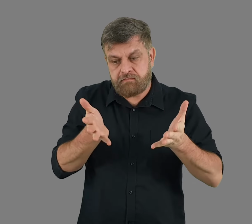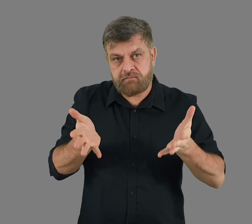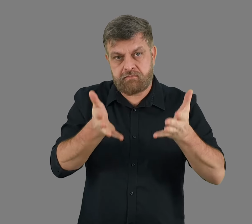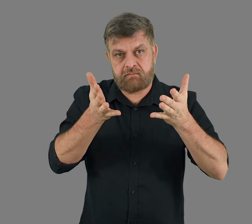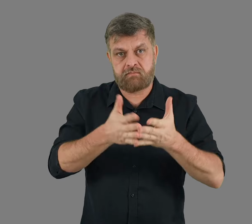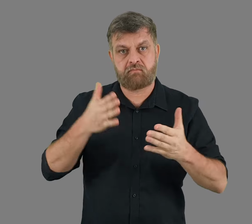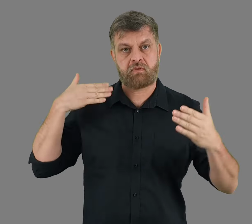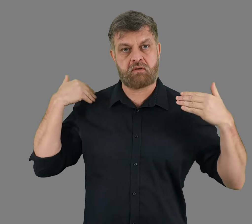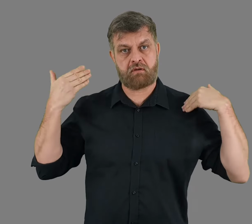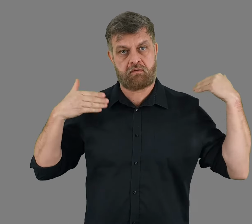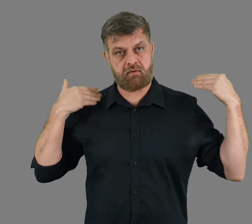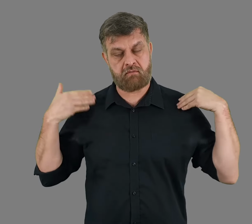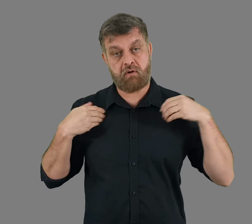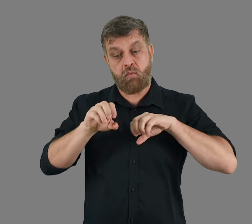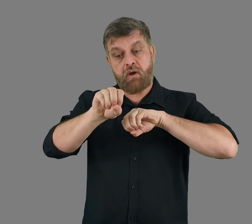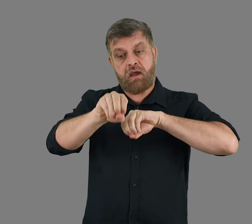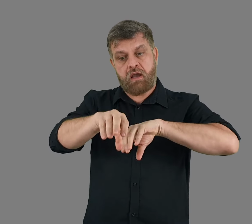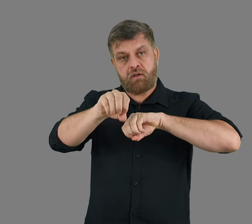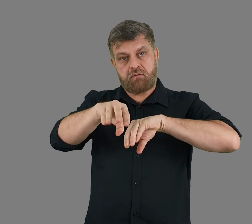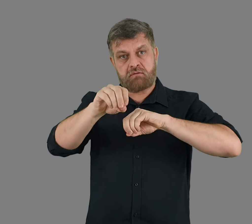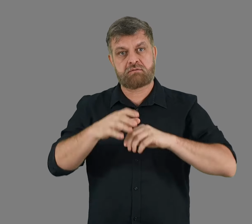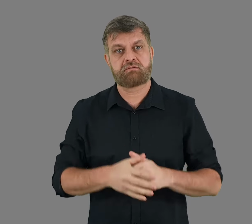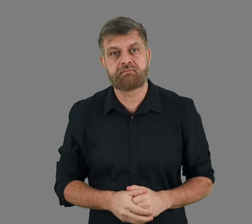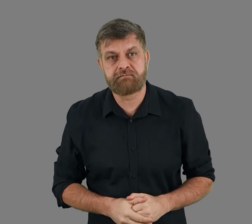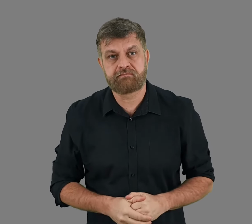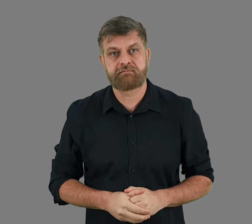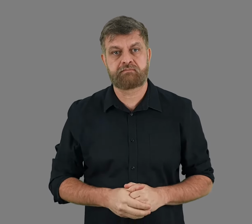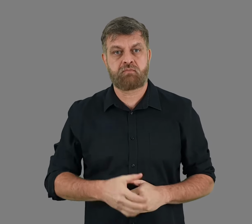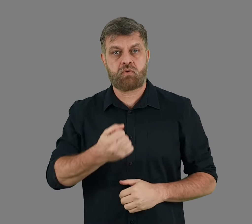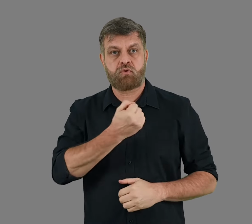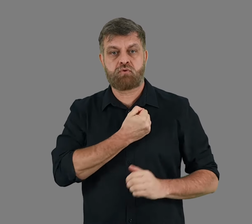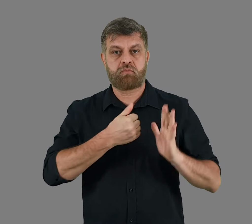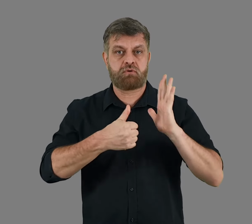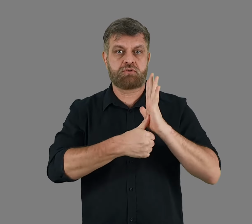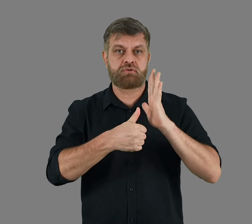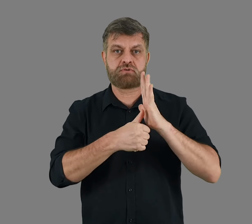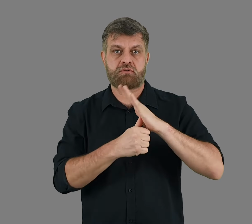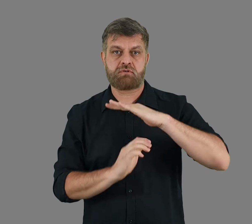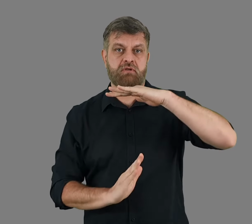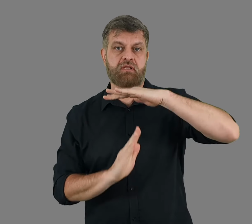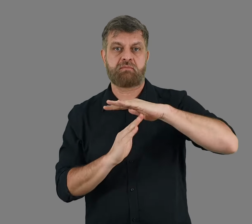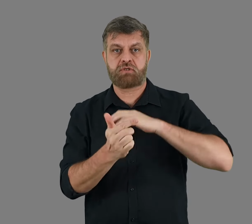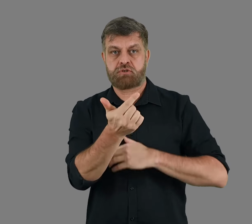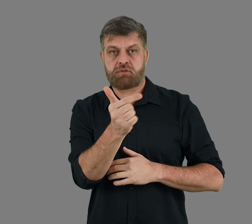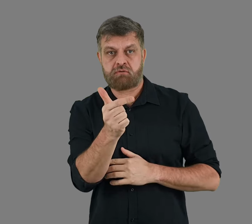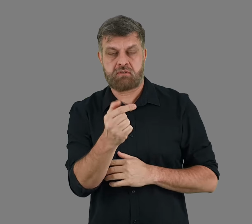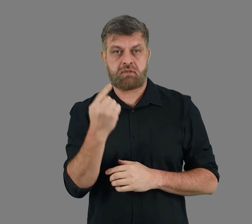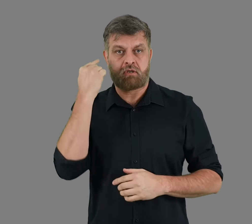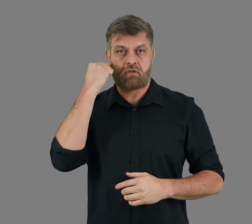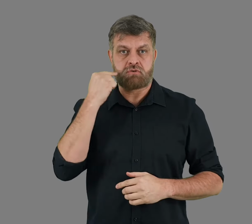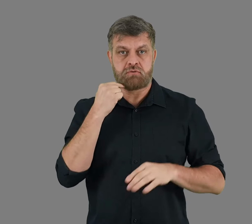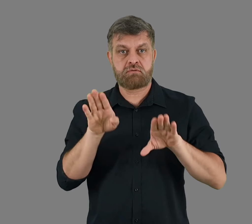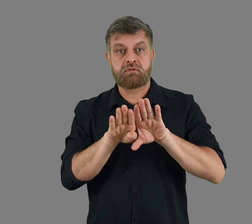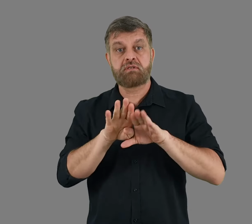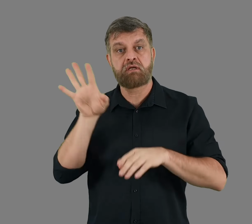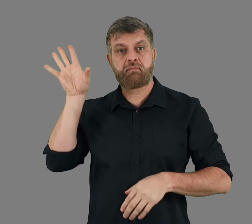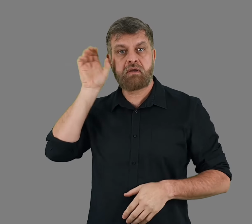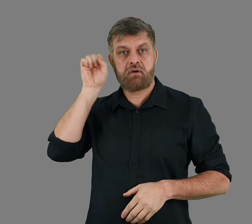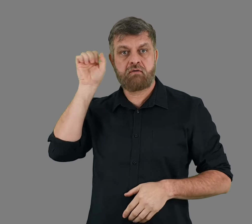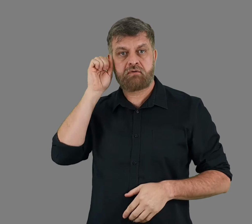recreativo e educacional, de números ilimitados de associados, surdos e ouvintes de ambos os sexos,